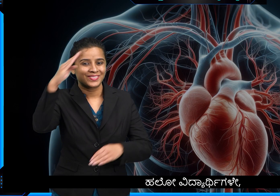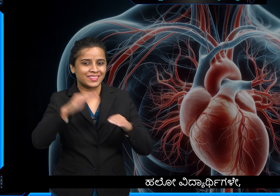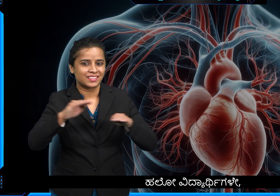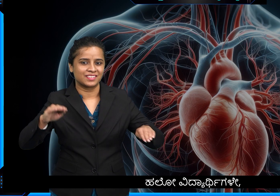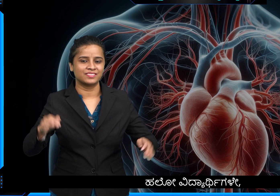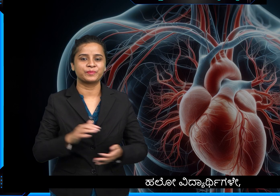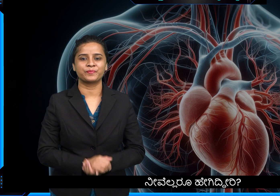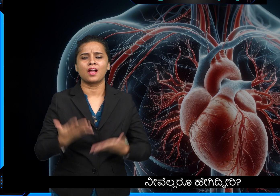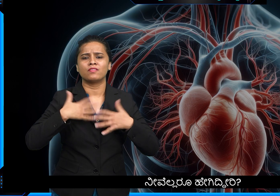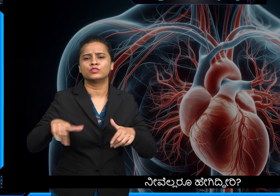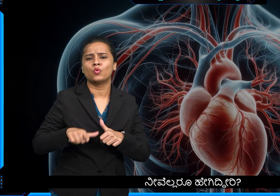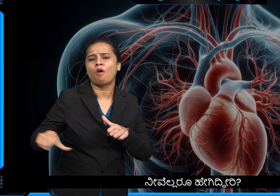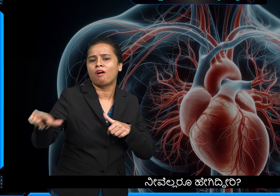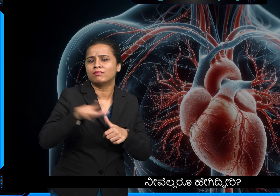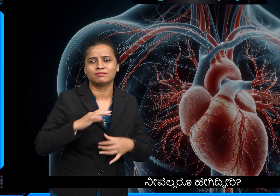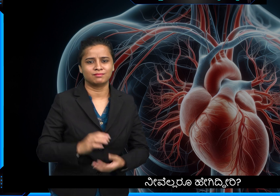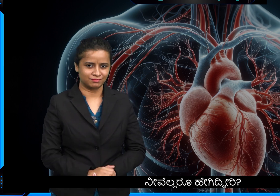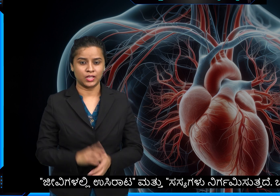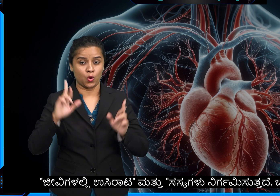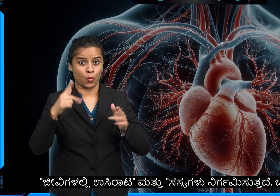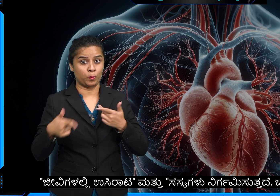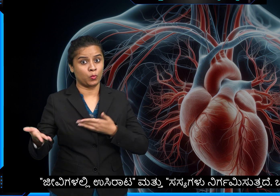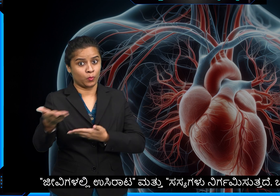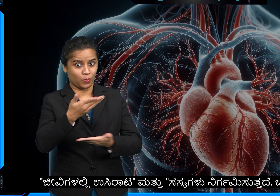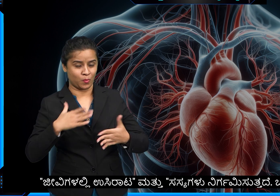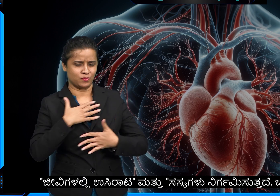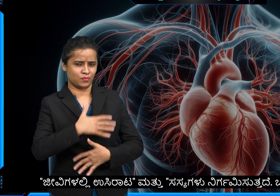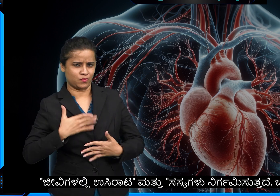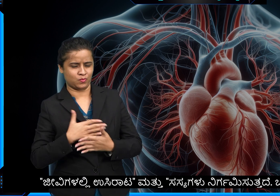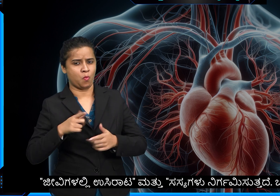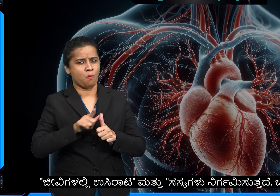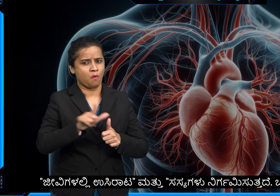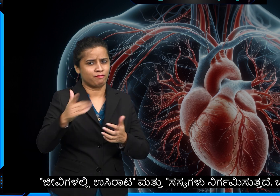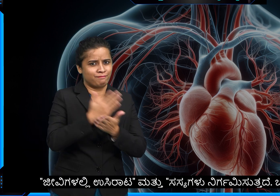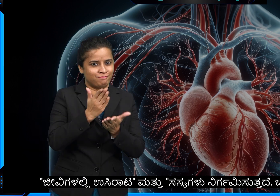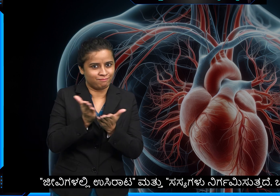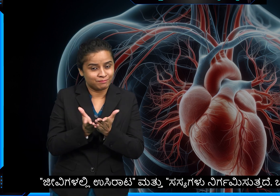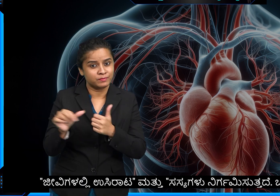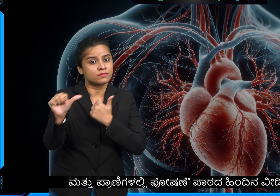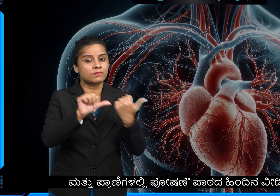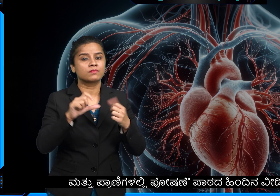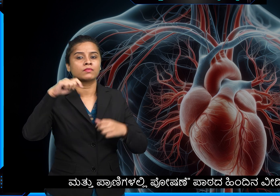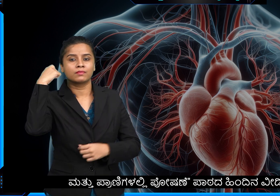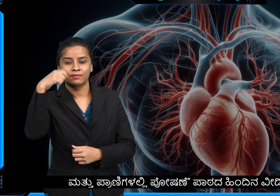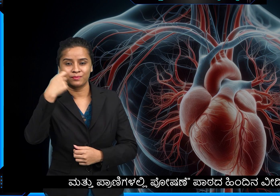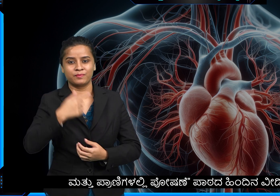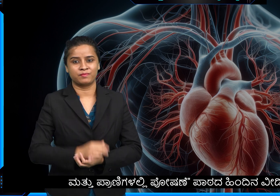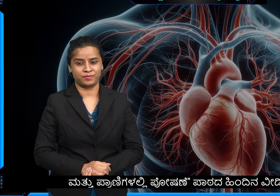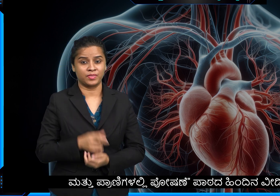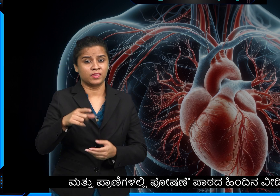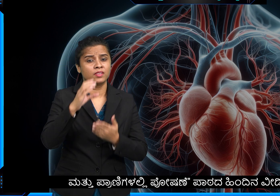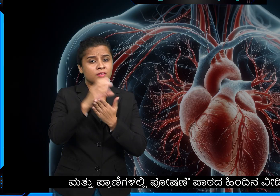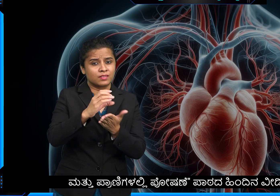ಹಲೋ ವಿದ್ಯಾರ್ಥಿಗಳೇ, ನೀವೆಲ್ಲರೂ ಹೇಗಿದ್ದೀರಿ? ಜೀವಿಗಳಲ್ಲಿ ಉಸಿರಾಟ ಮತ್ತು ಸಸ್ಯಗಳು ಮತ್ತು